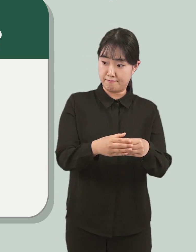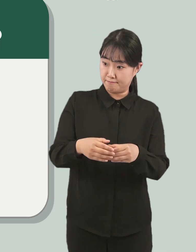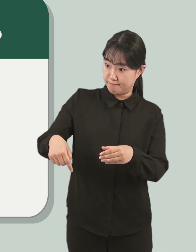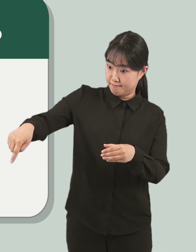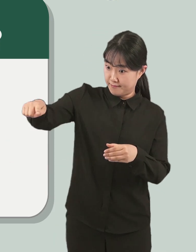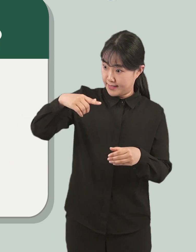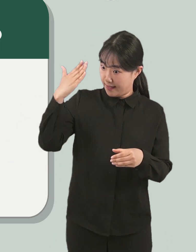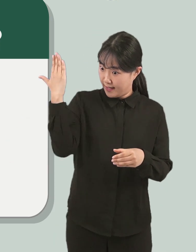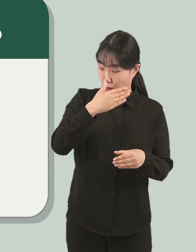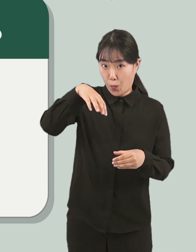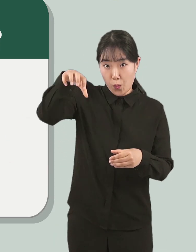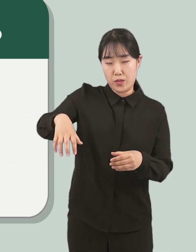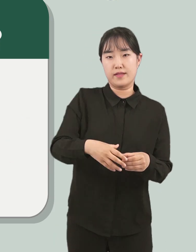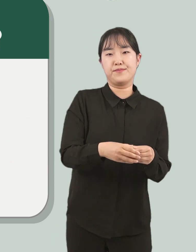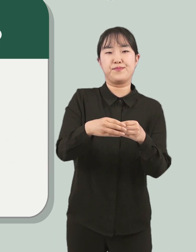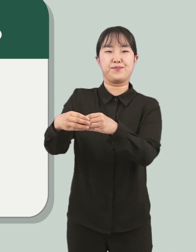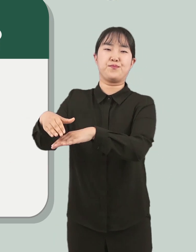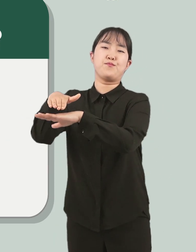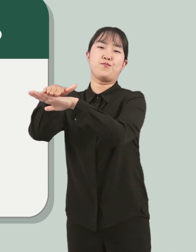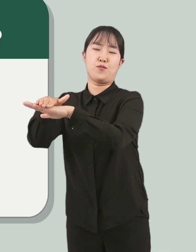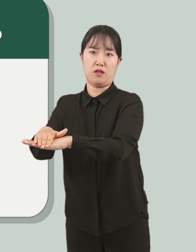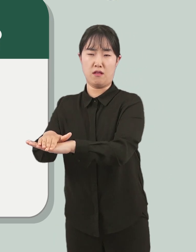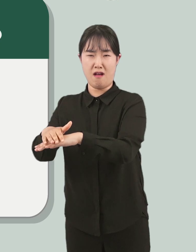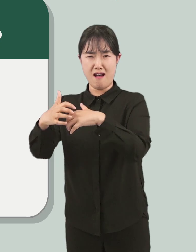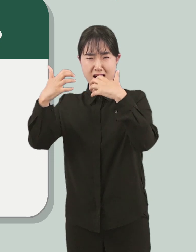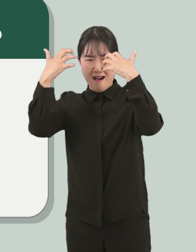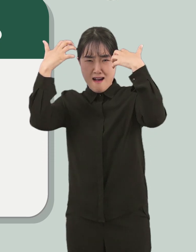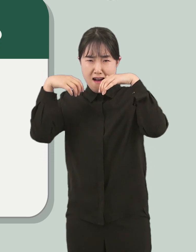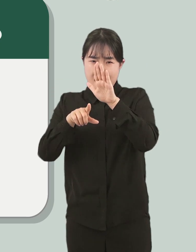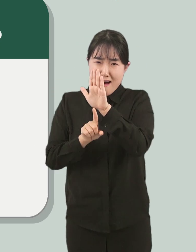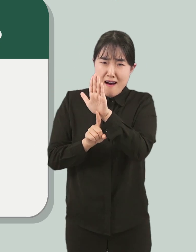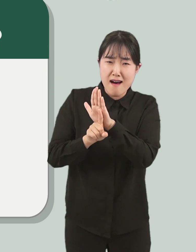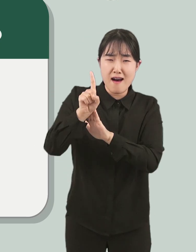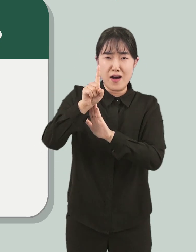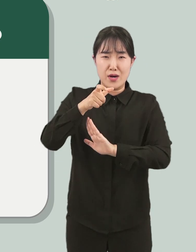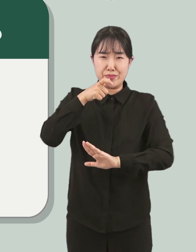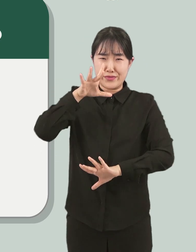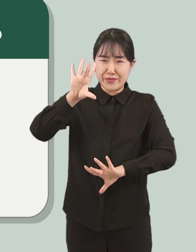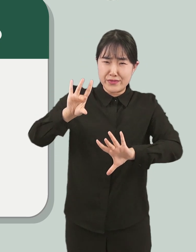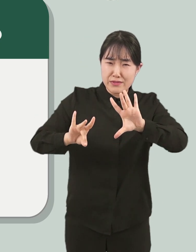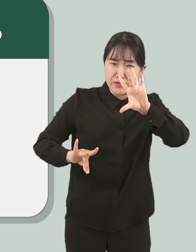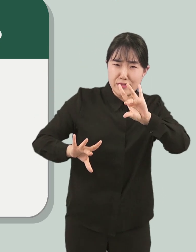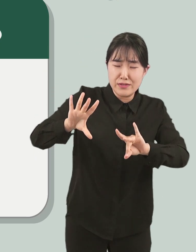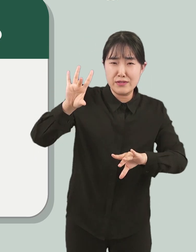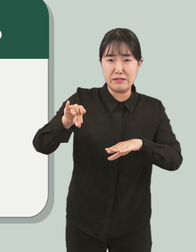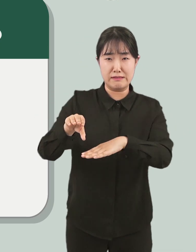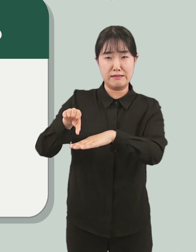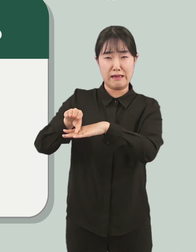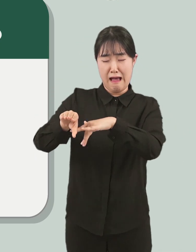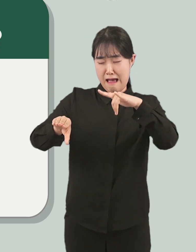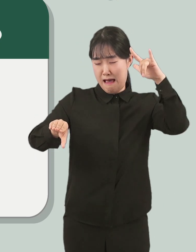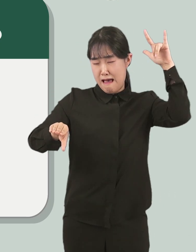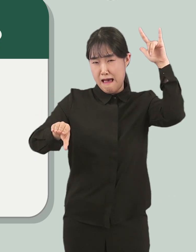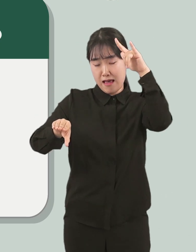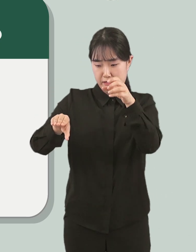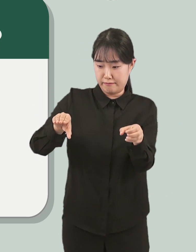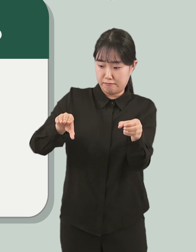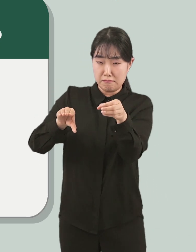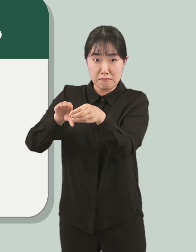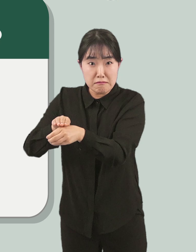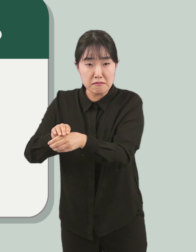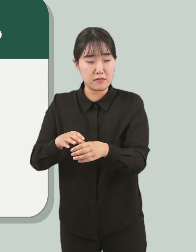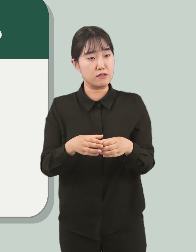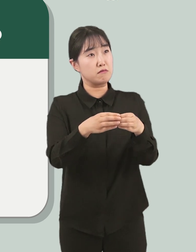습도 변화가 큰 장소, 직사광선이 비치는 차량 안에는 두지 않습니다. 보관